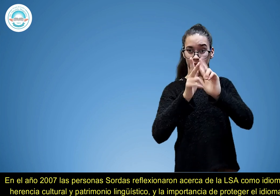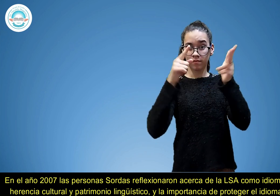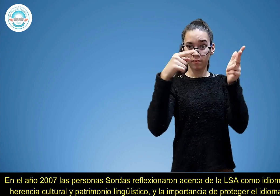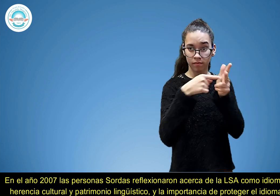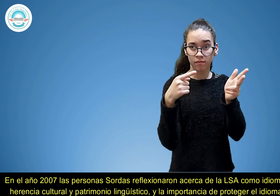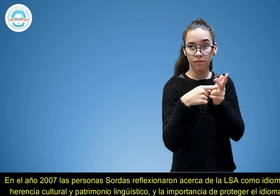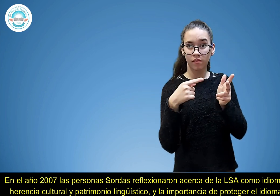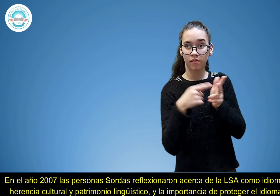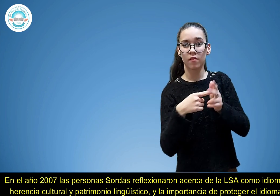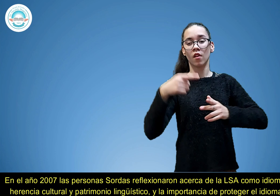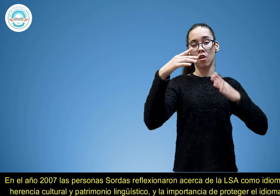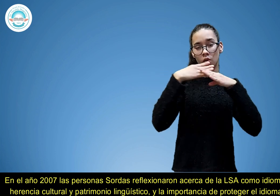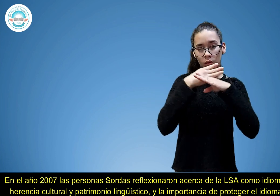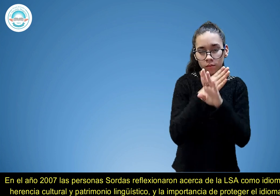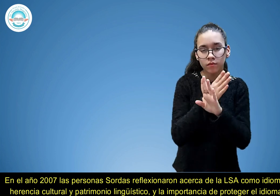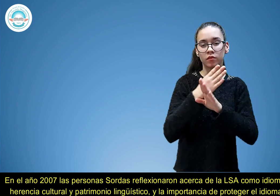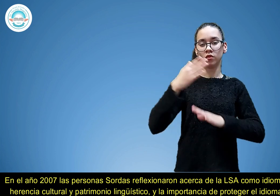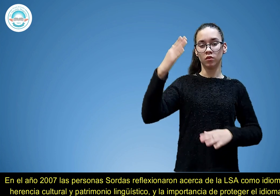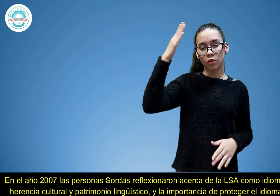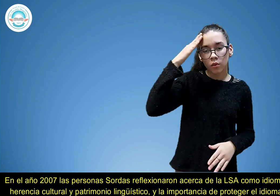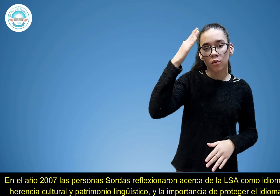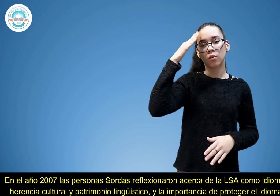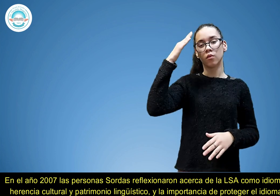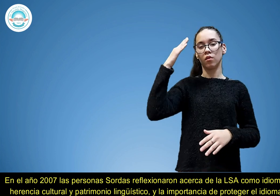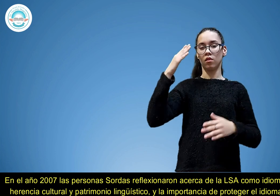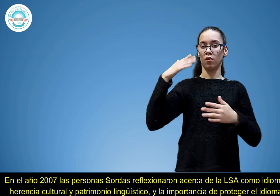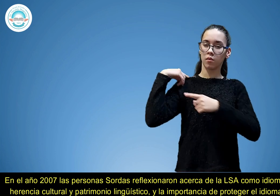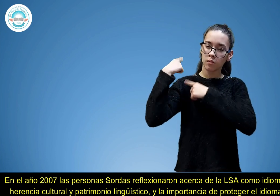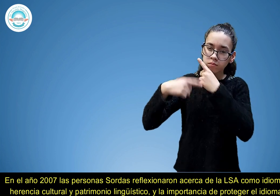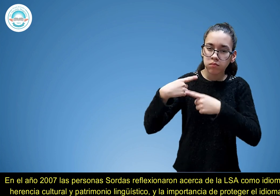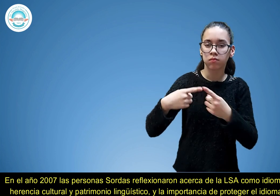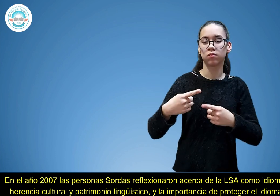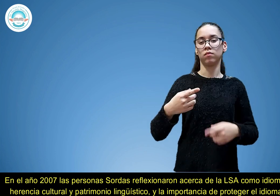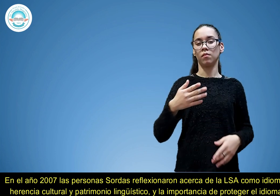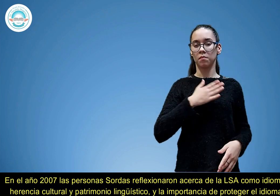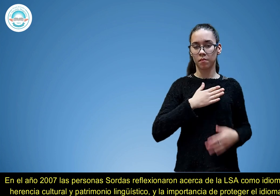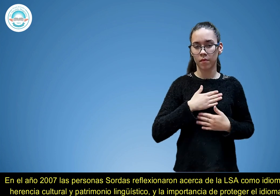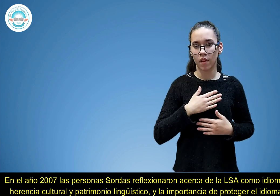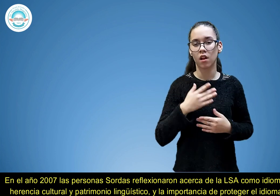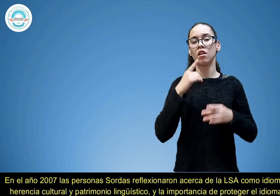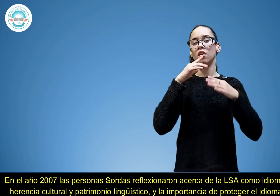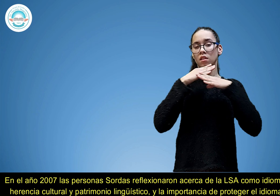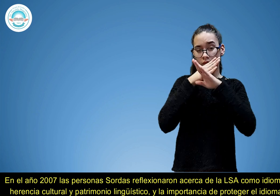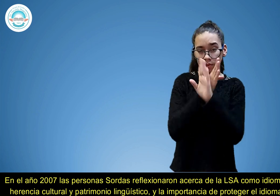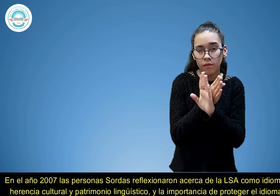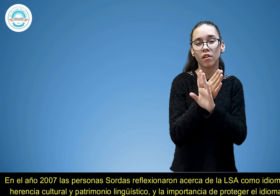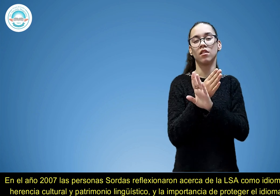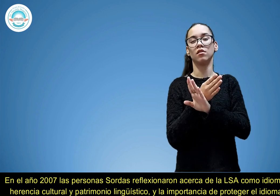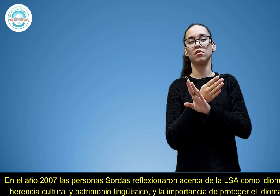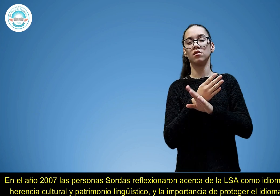como idioma, herencia cultural y patrimonio lingüístico, y la importancia